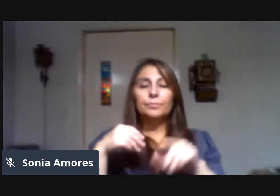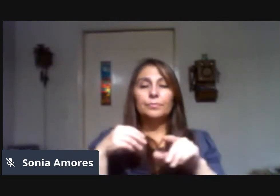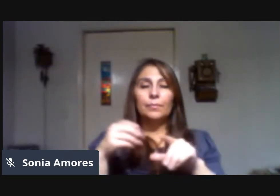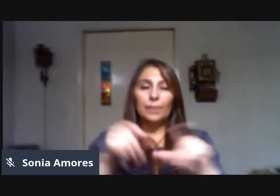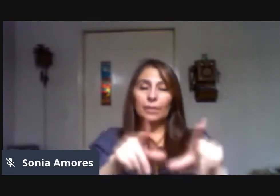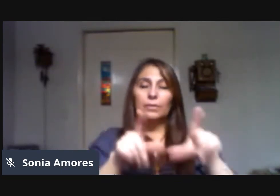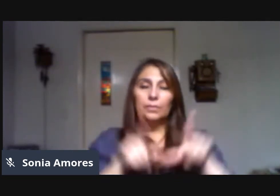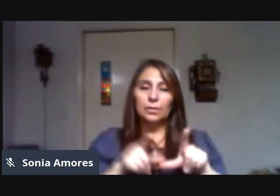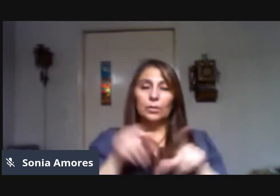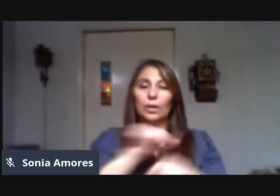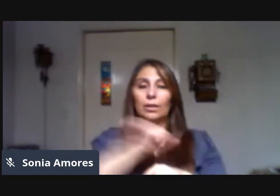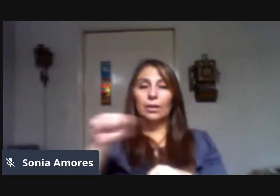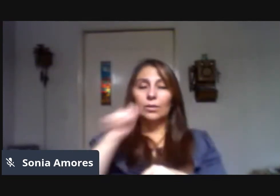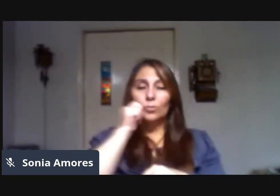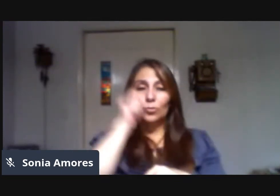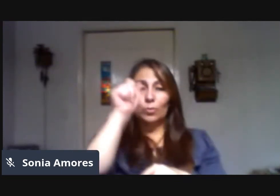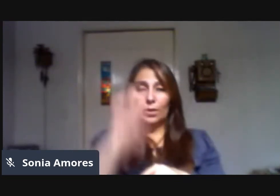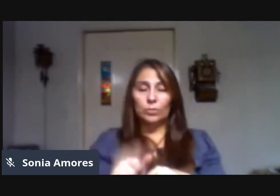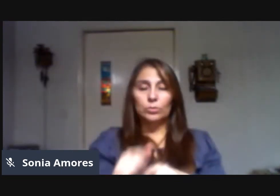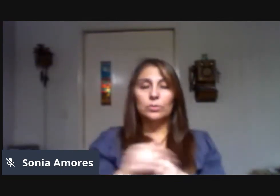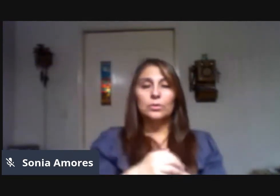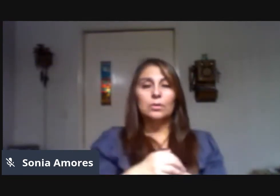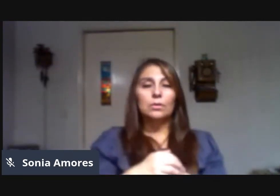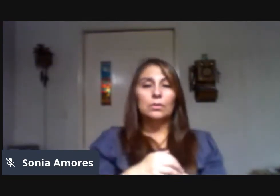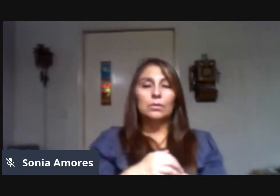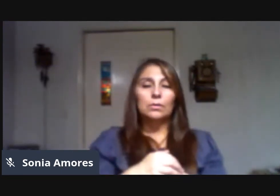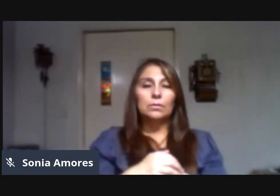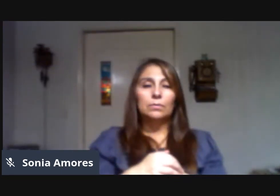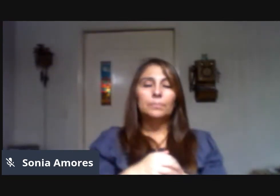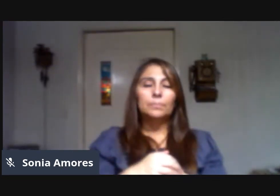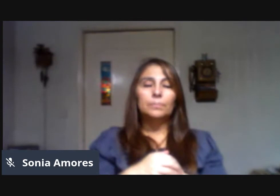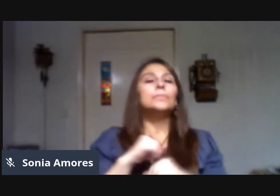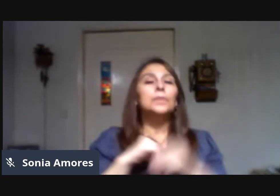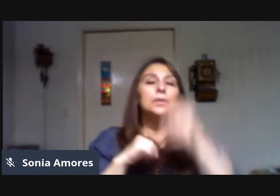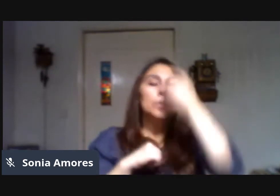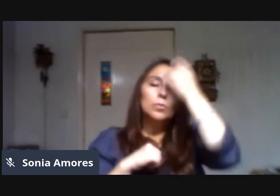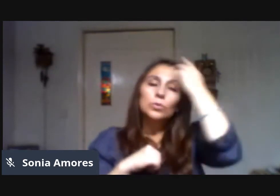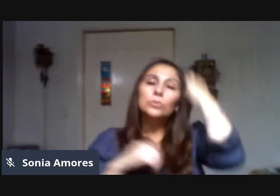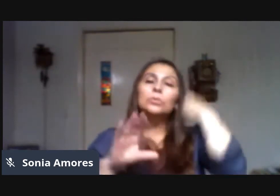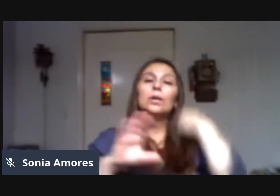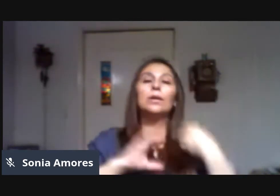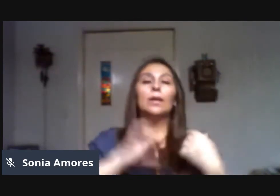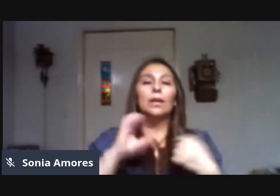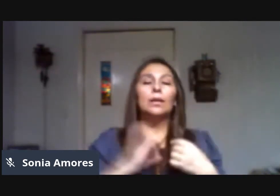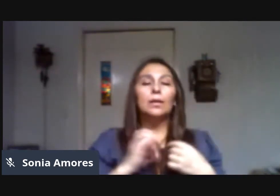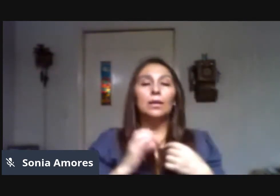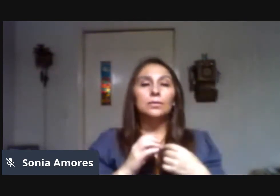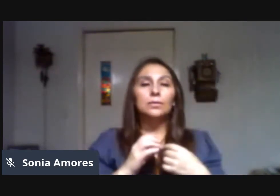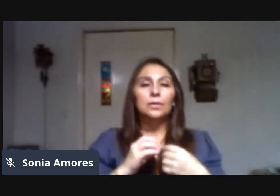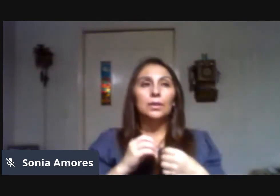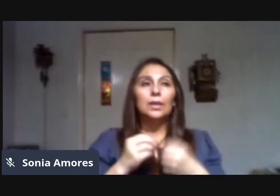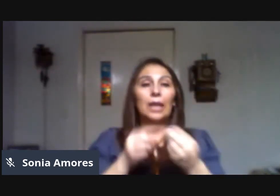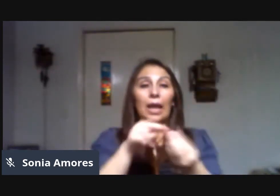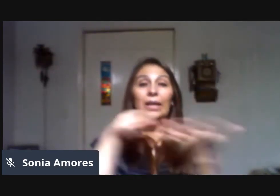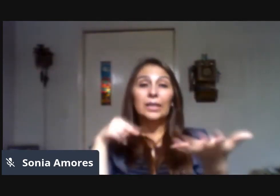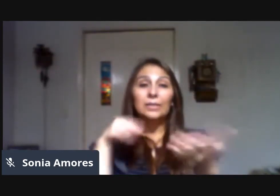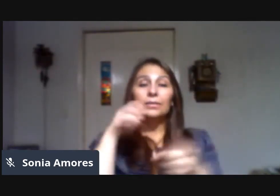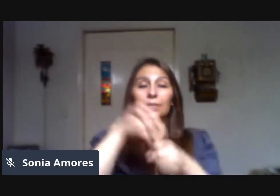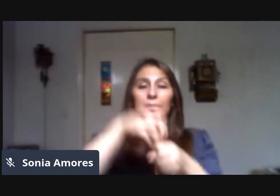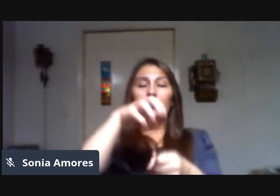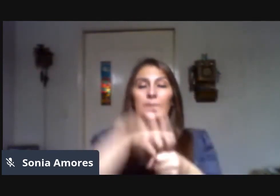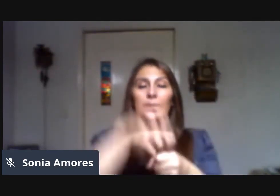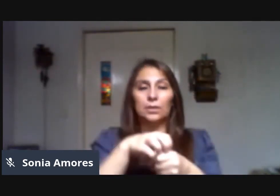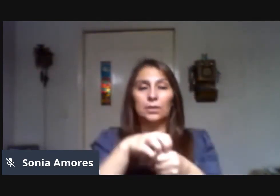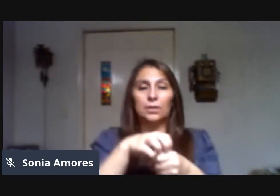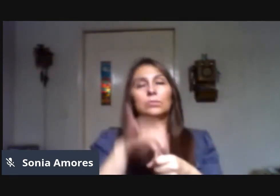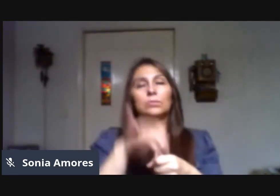Humanos, digamos, hay unas características importantes de la crisis de civilización, ¿sí? Y retomo